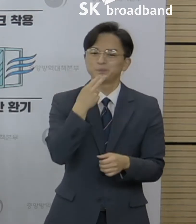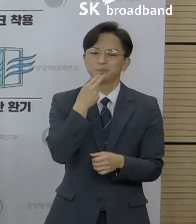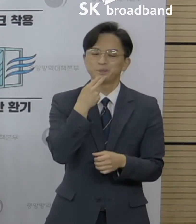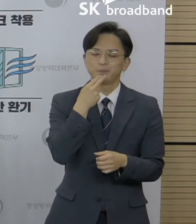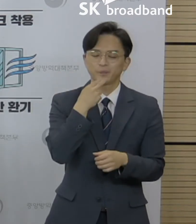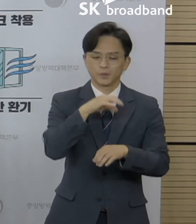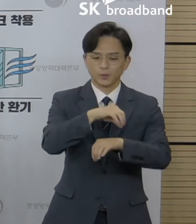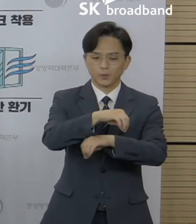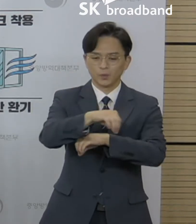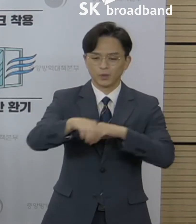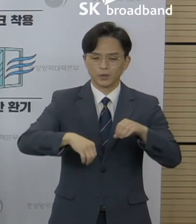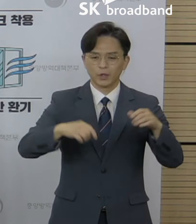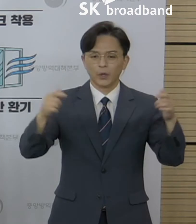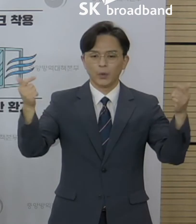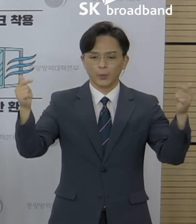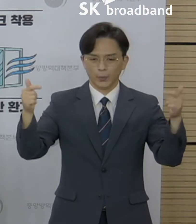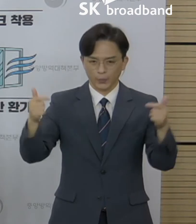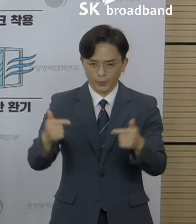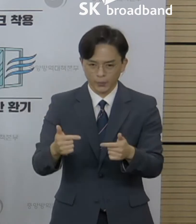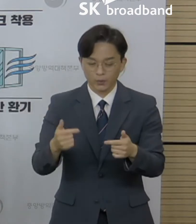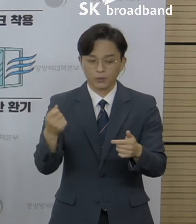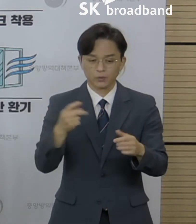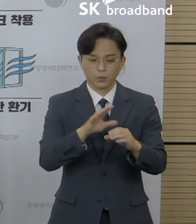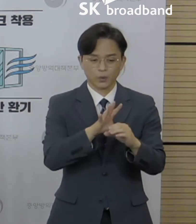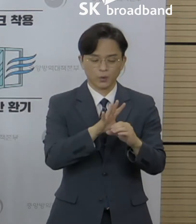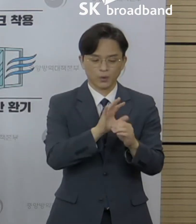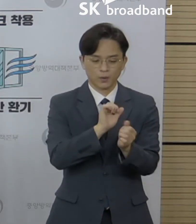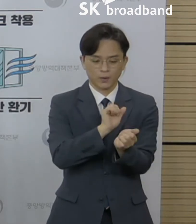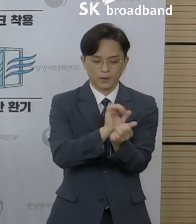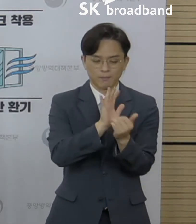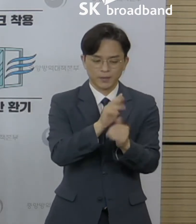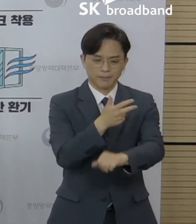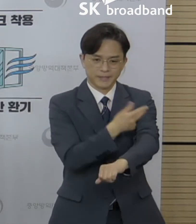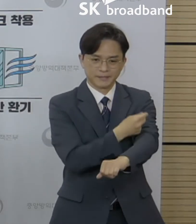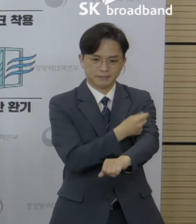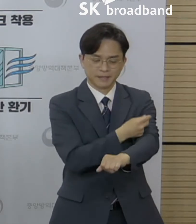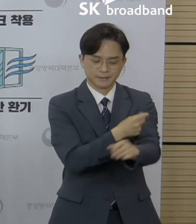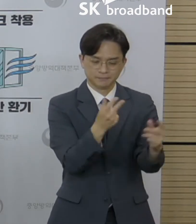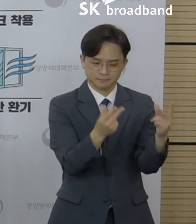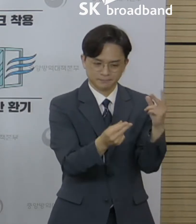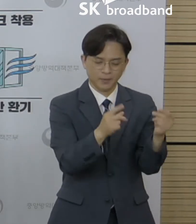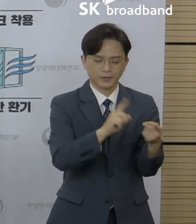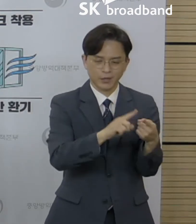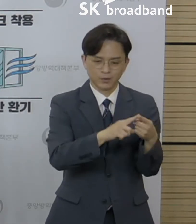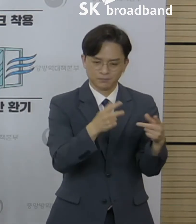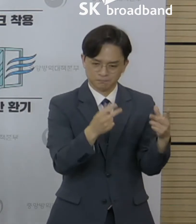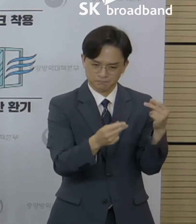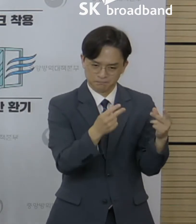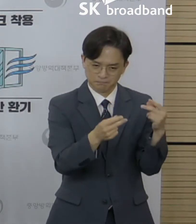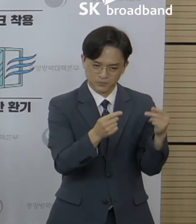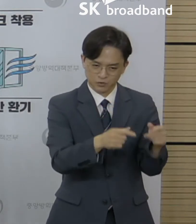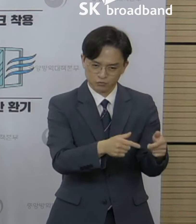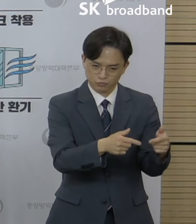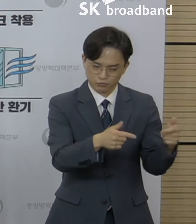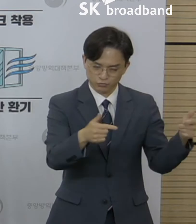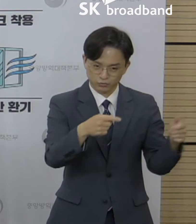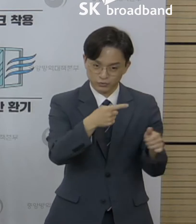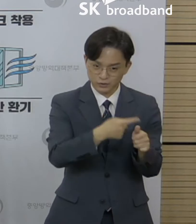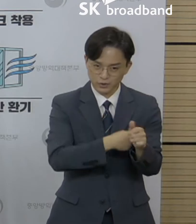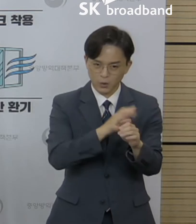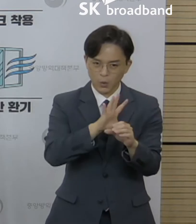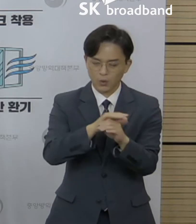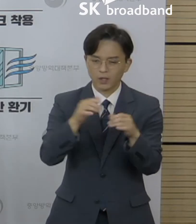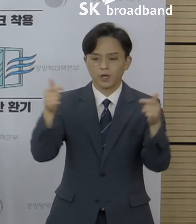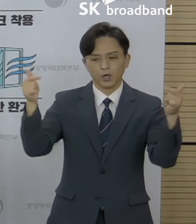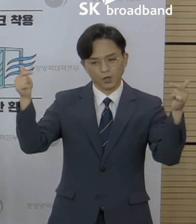다시금 백신은 속도를 내면서 진행이 되고 코로나19를 통한 유행을 잠재울 수 있지 않을까 판단을